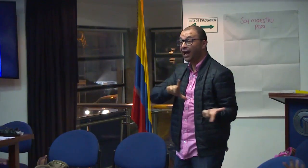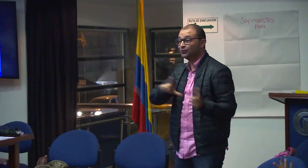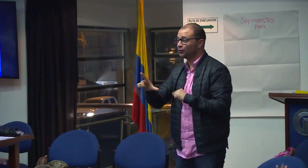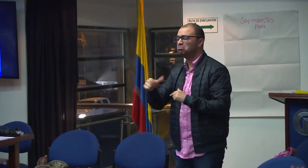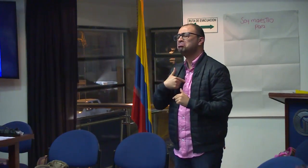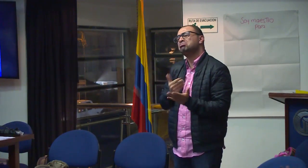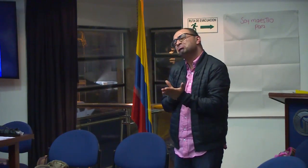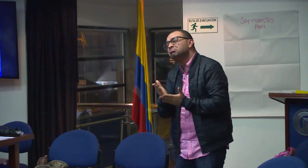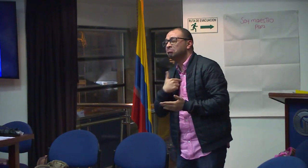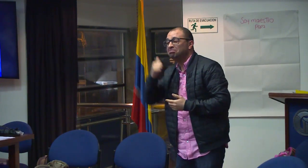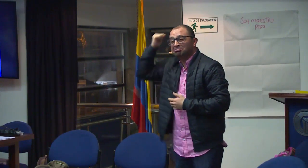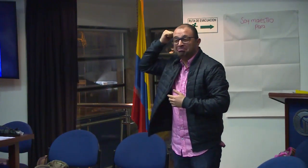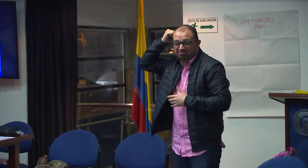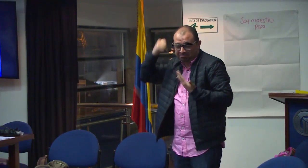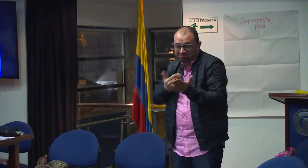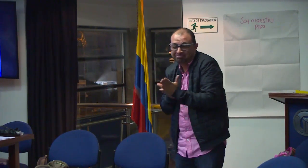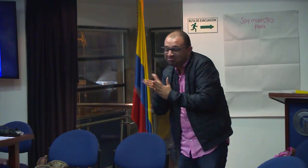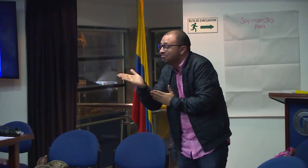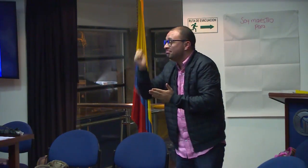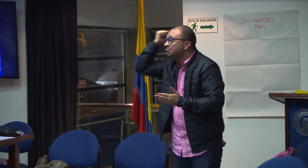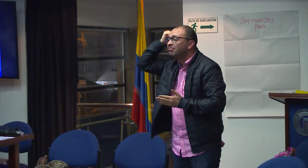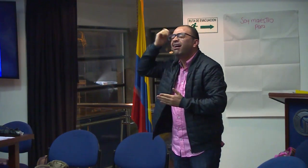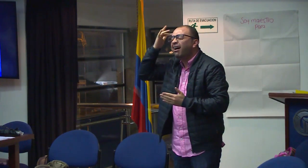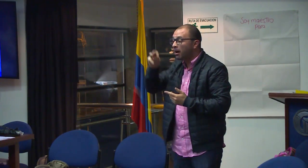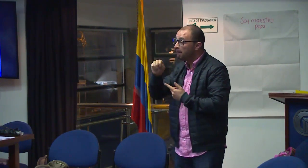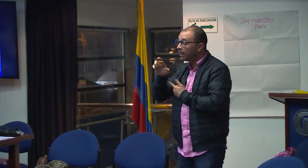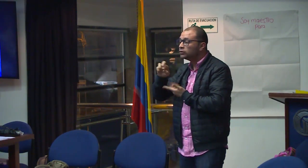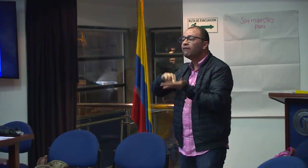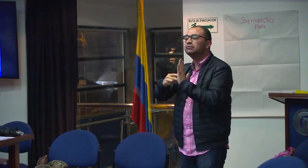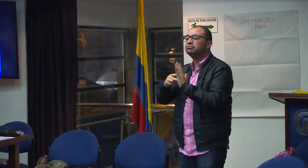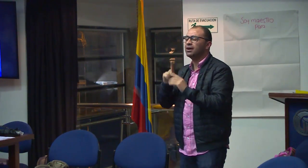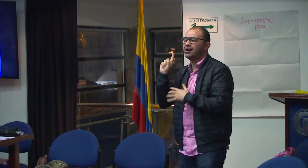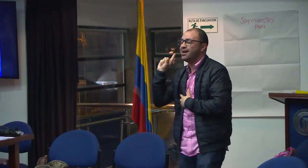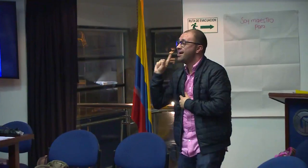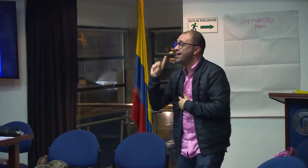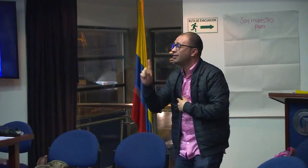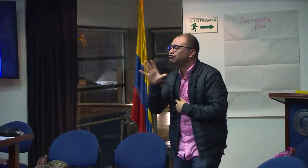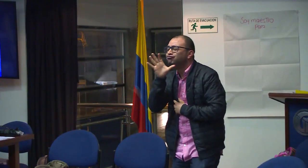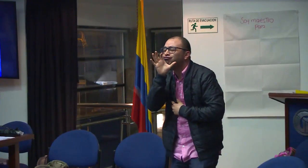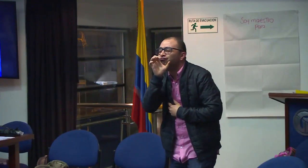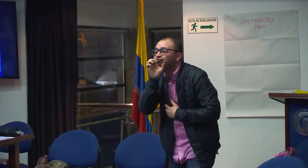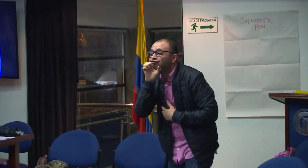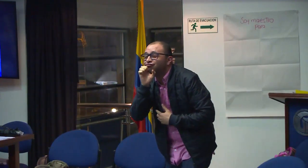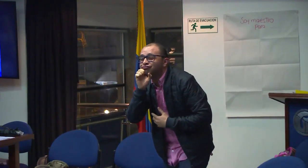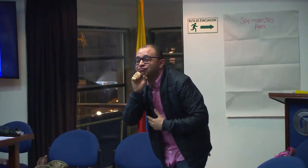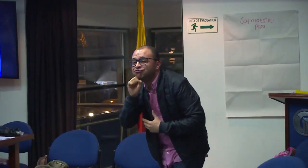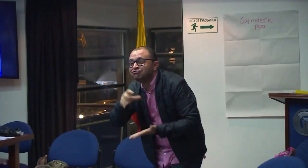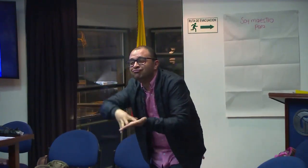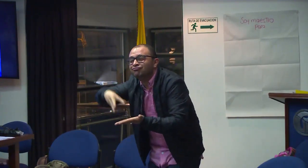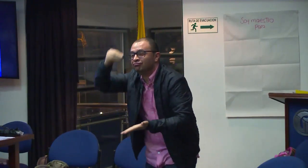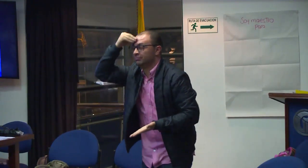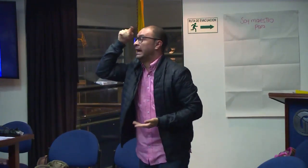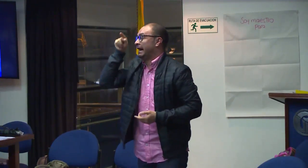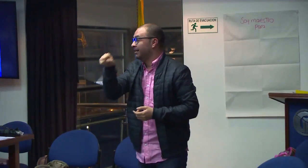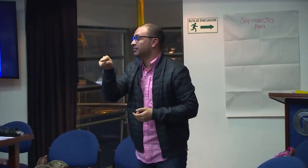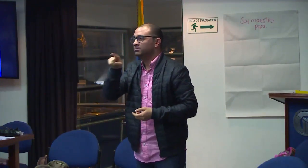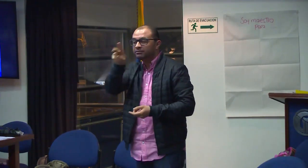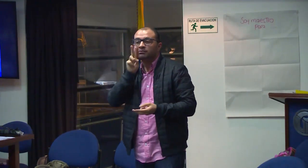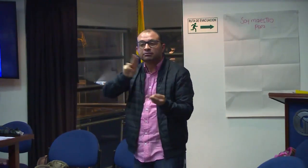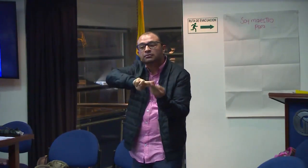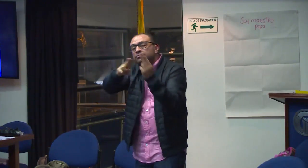de la alteridad. Yo no puedo decir que ya esté completamente formado. Yo no puedo decir que ya